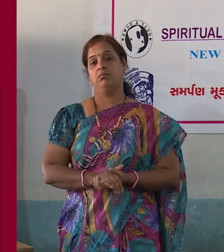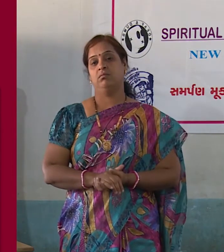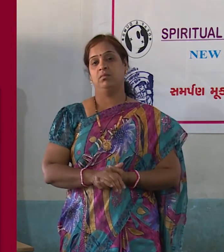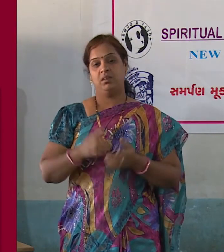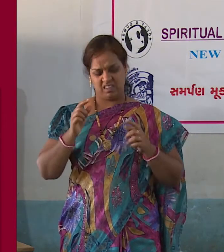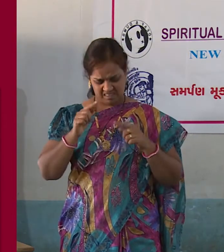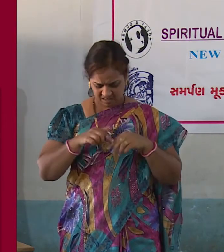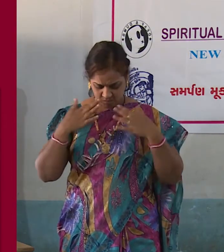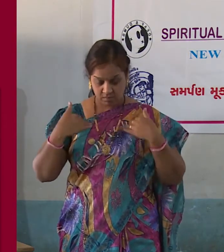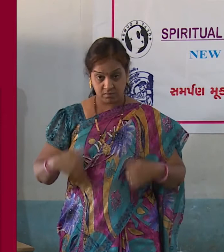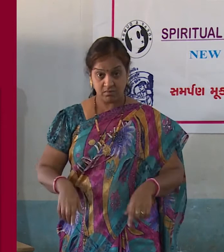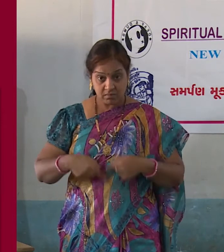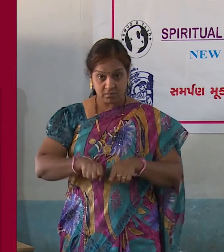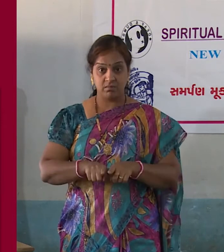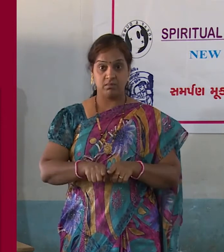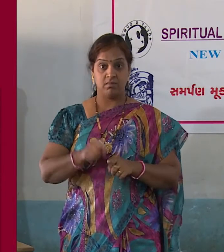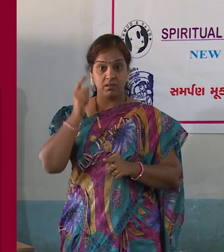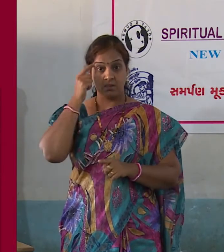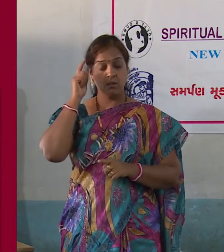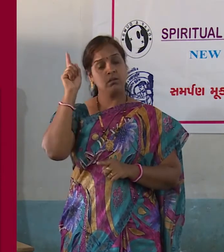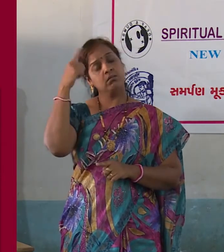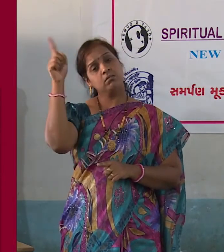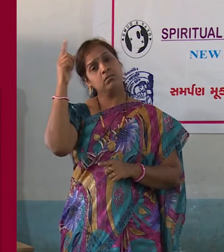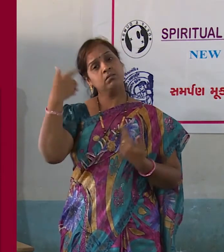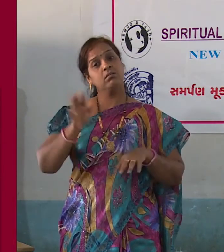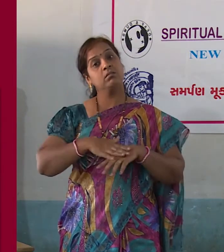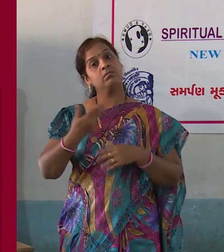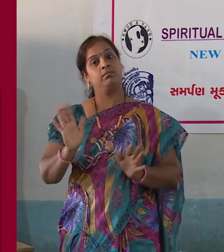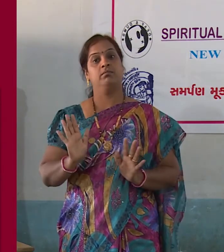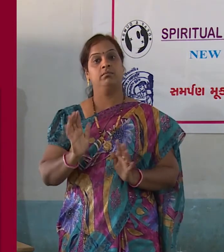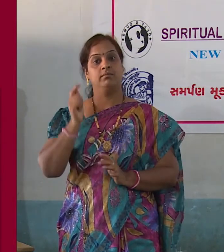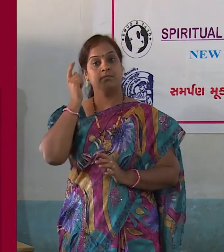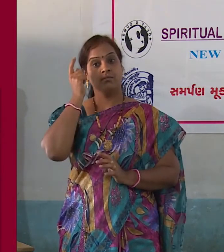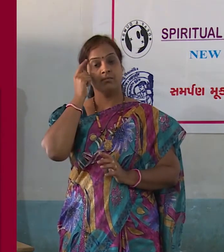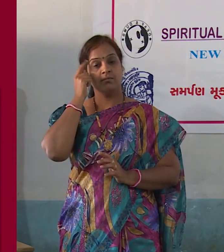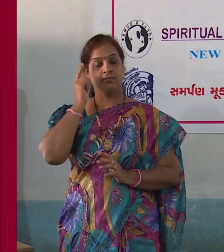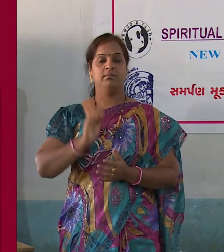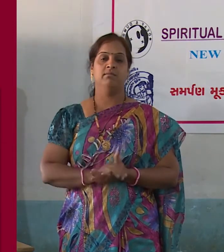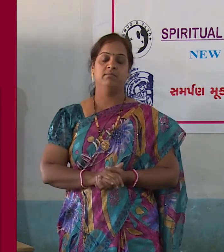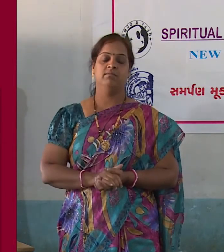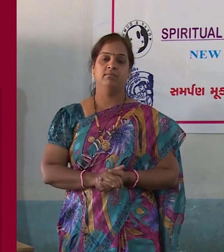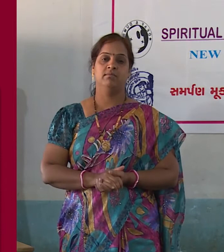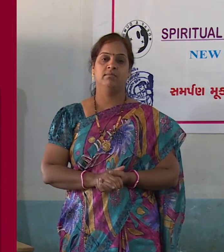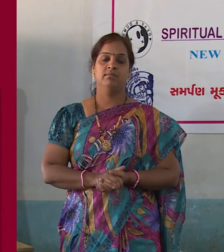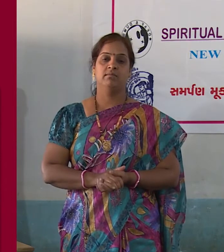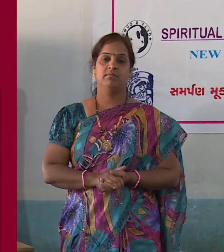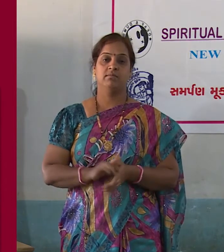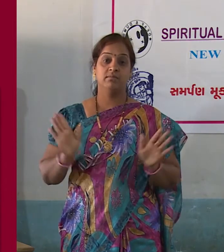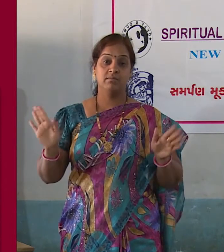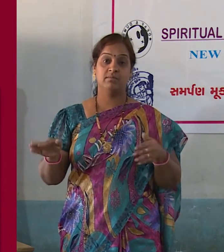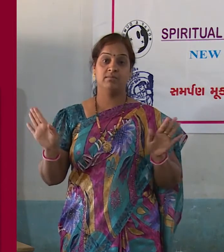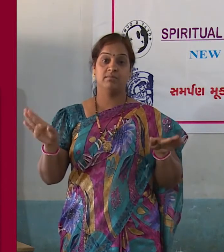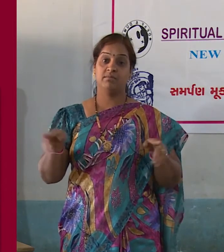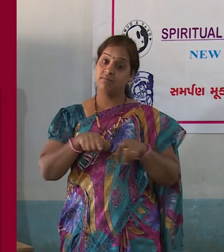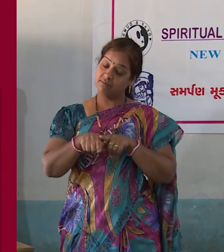संकल्प किया, लेकिन संकल्प कैसे किया? कोई दृश्य सामने देखा तब। जब वो सामने कोई दृश्य